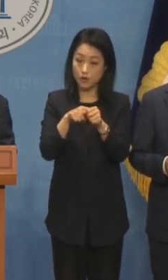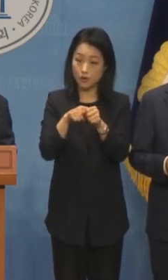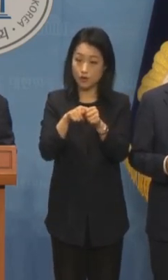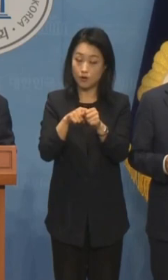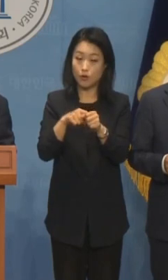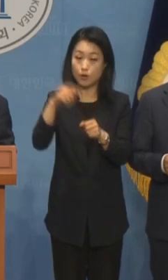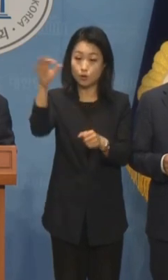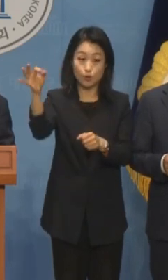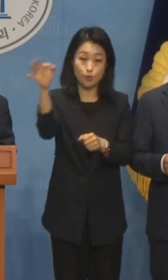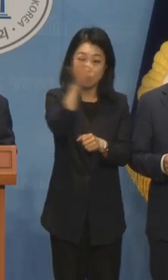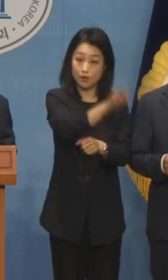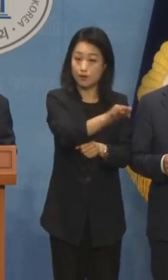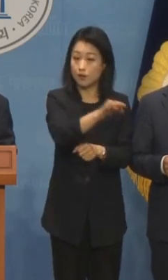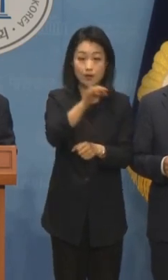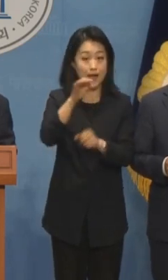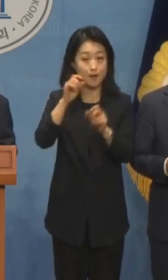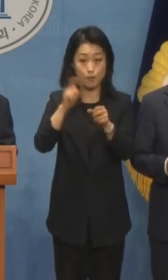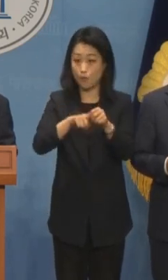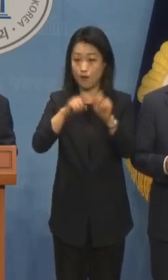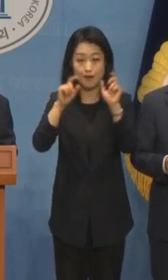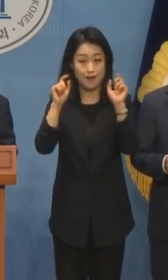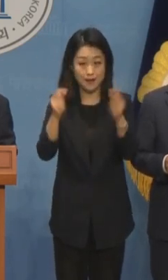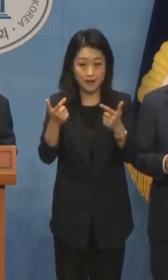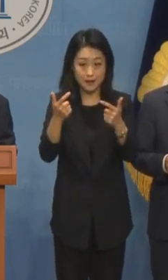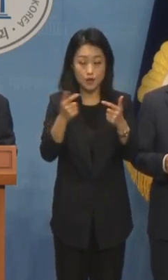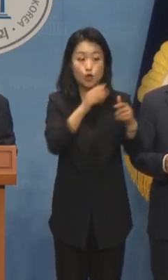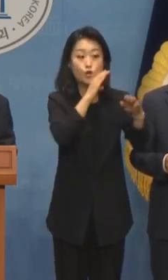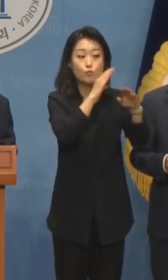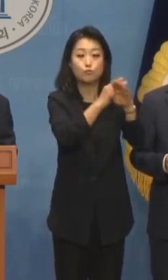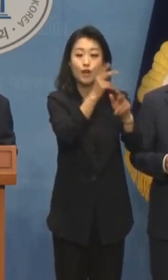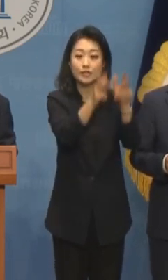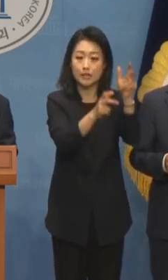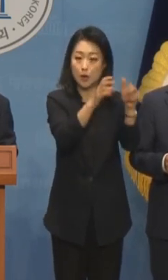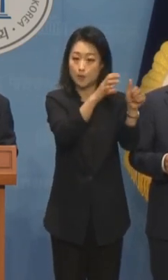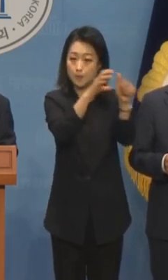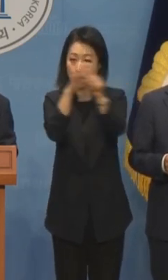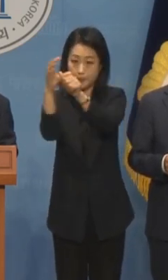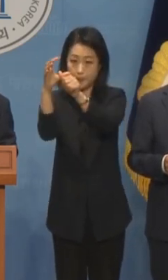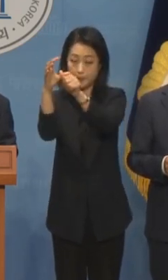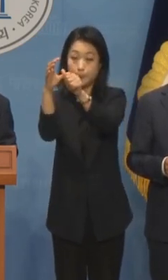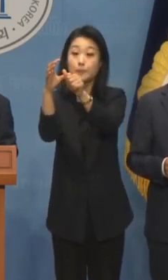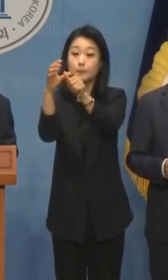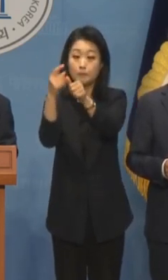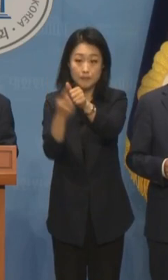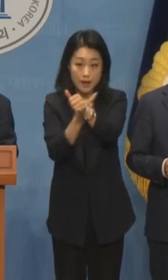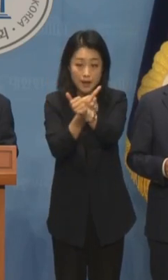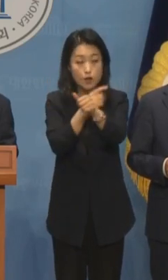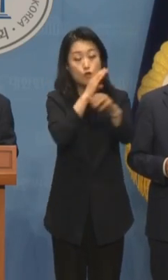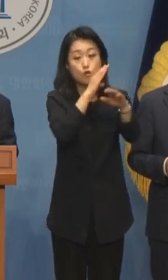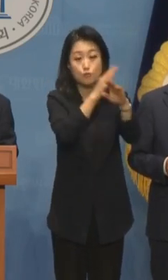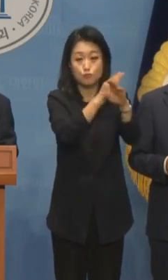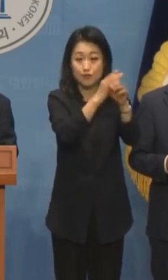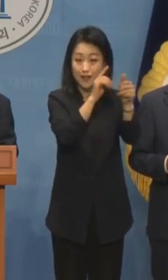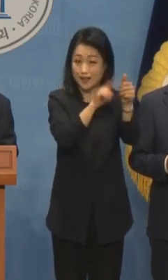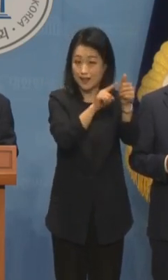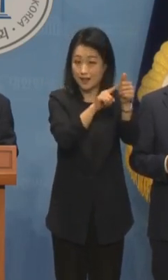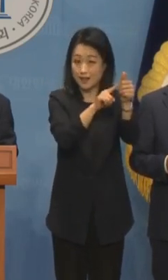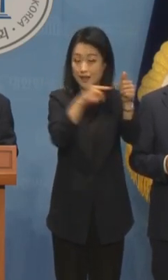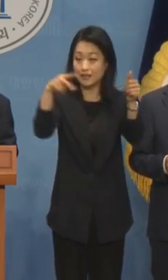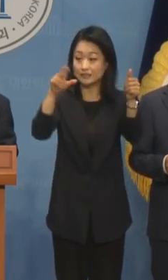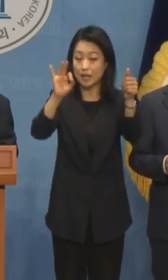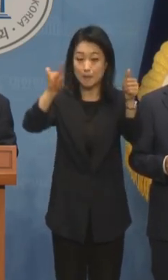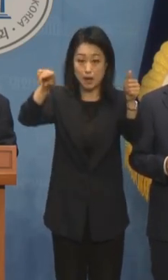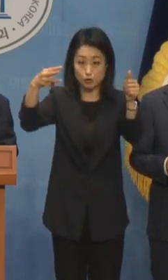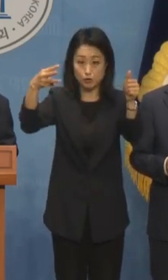위한 사건이 아니고 대북 사업을 매개로 북한 당국자들이 개입한